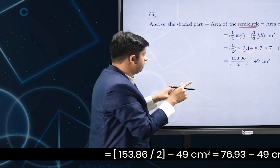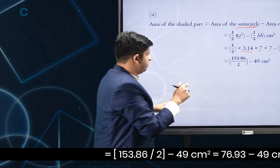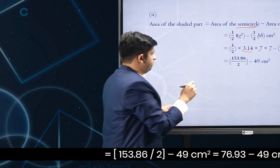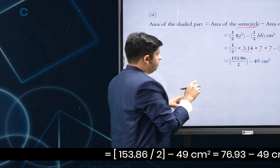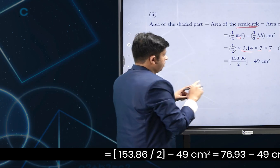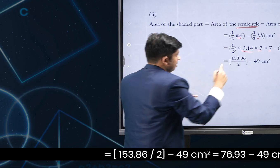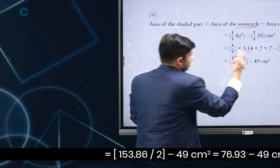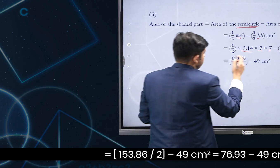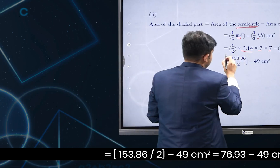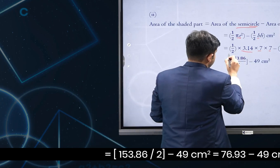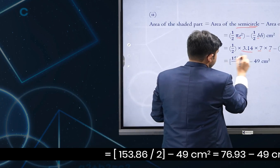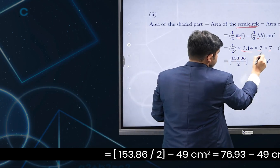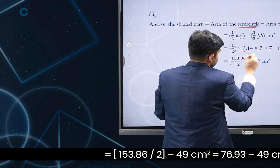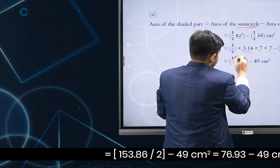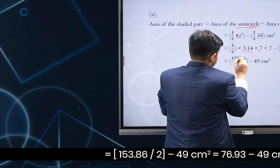ஈடு சதுர அடைப்புக்குறிக்குள்